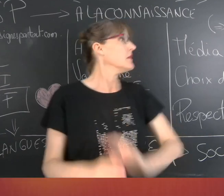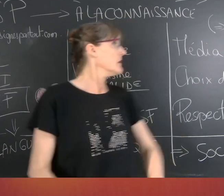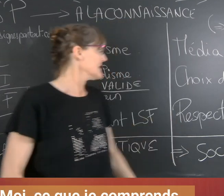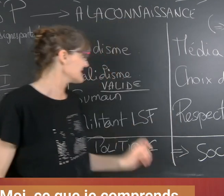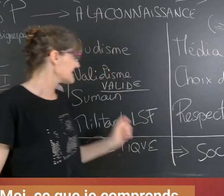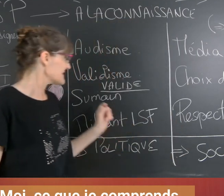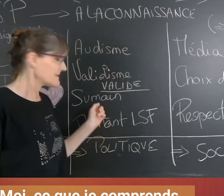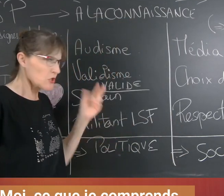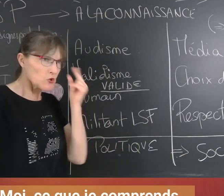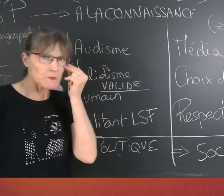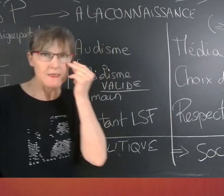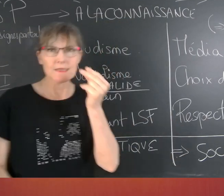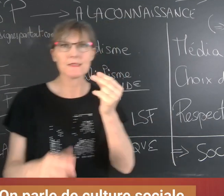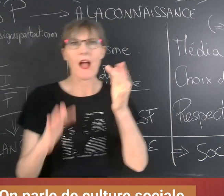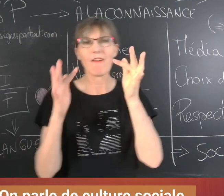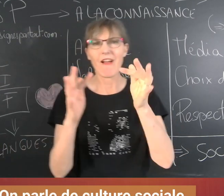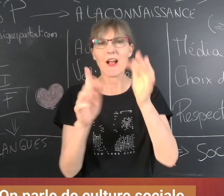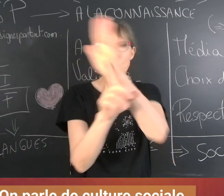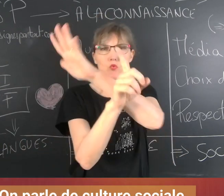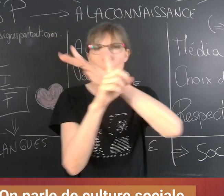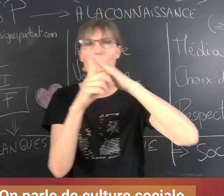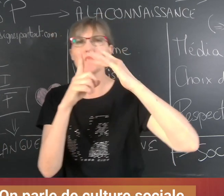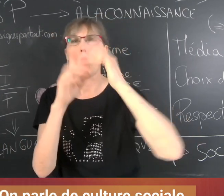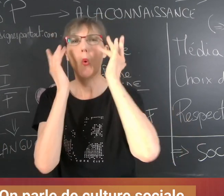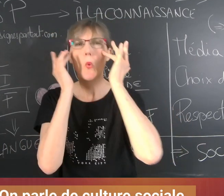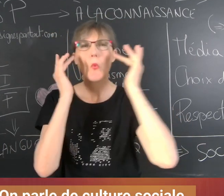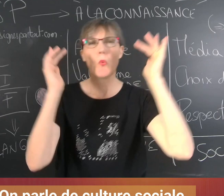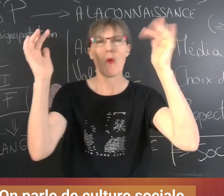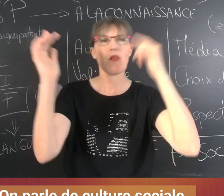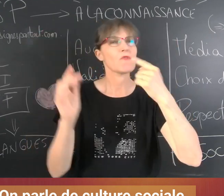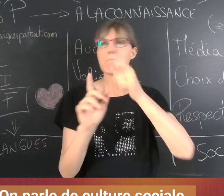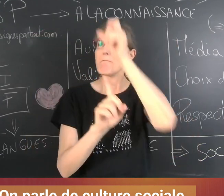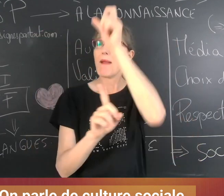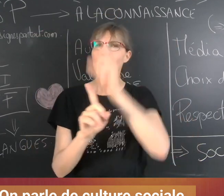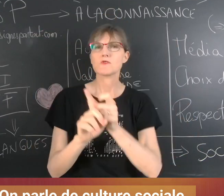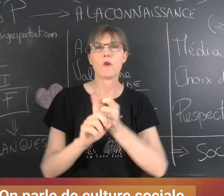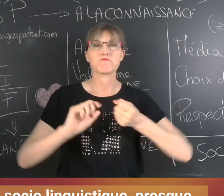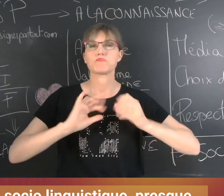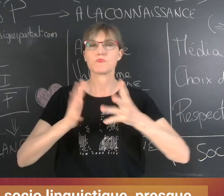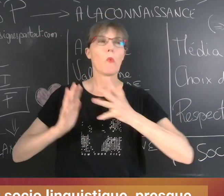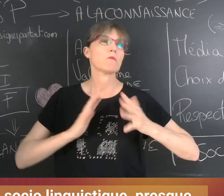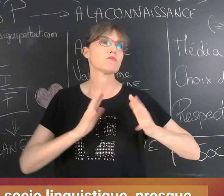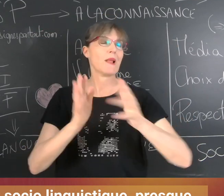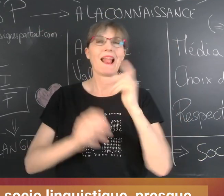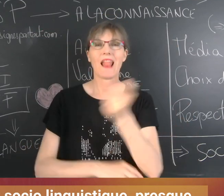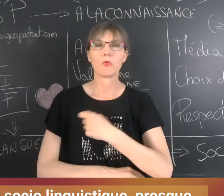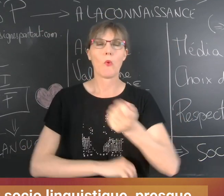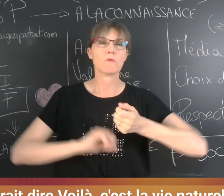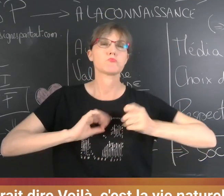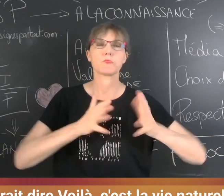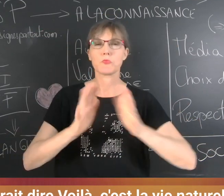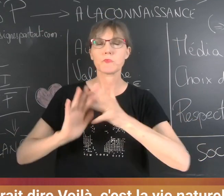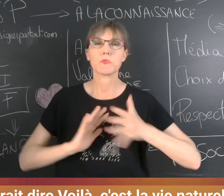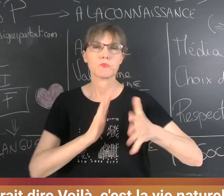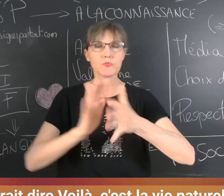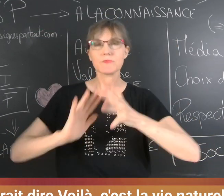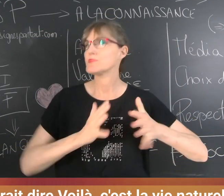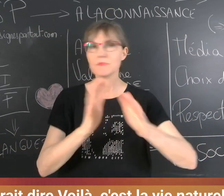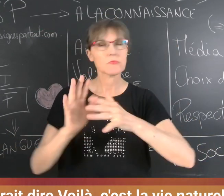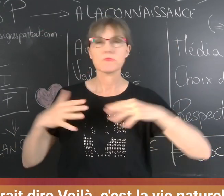ça ne veut pas dire ça. Moi, ce que je comprends, on parle de culture sociale et sociolinguistique, presque on pourrait